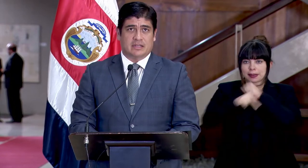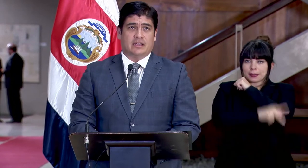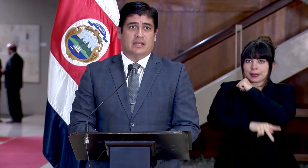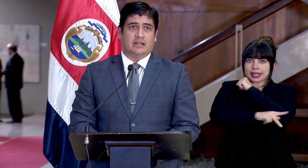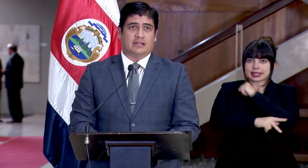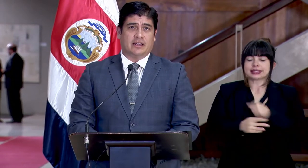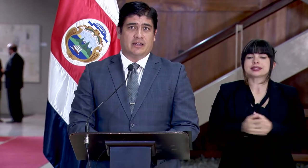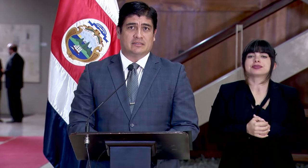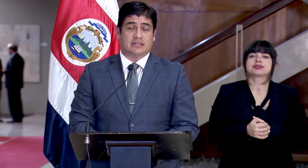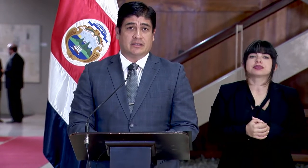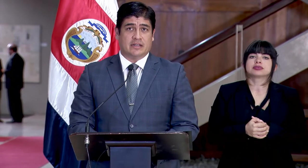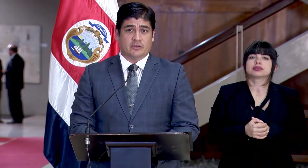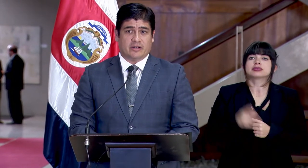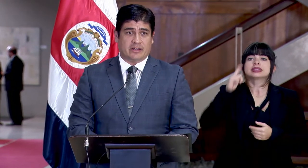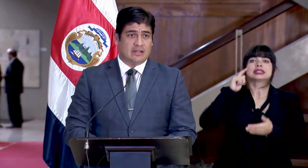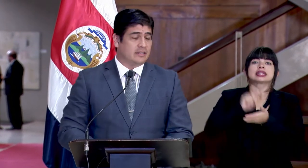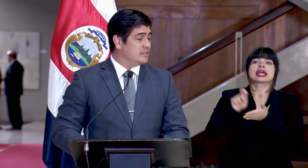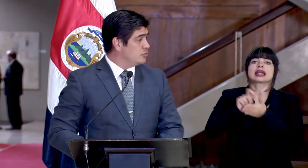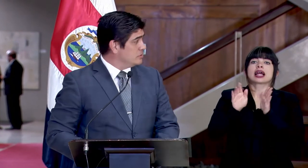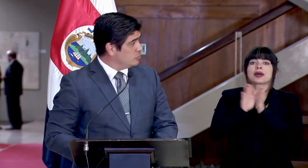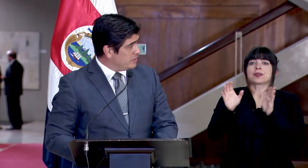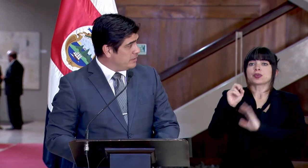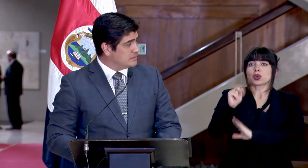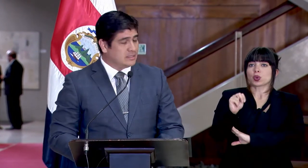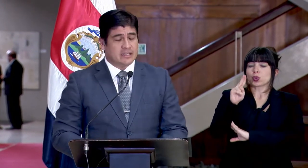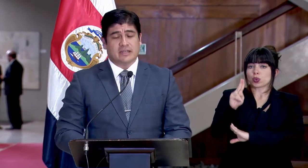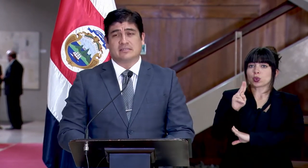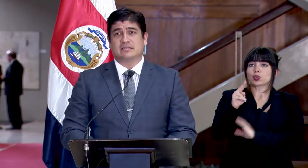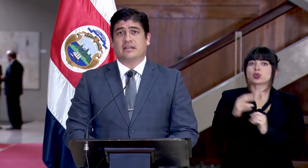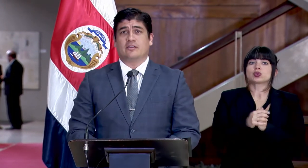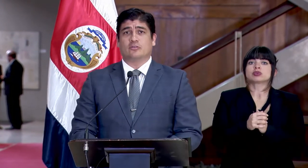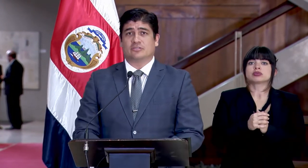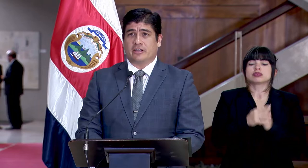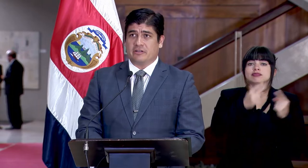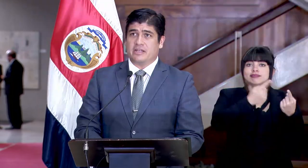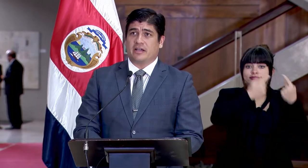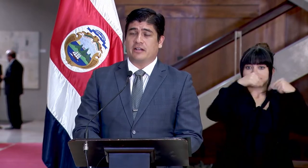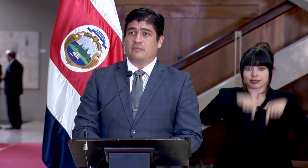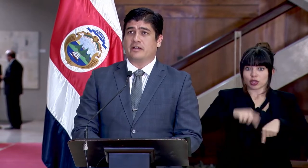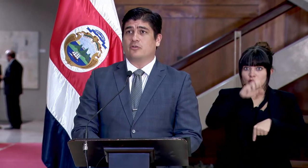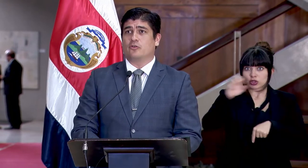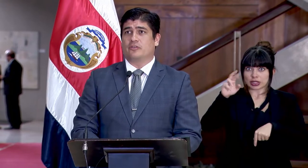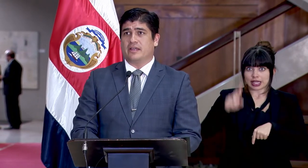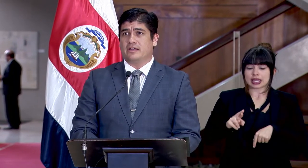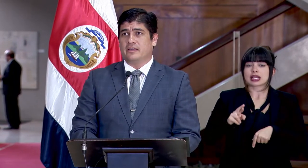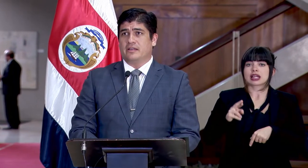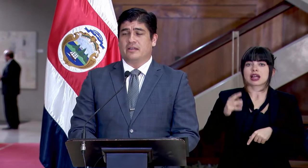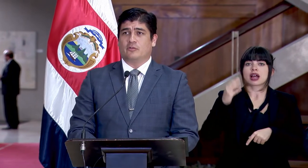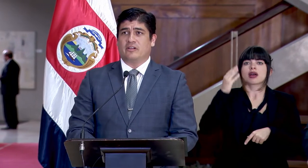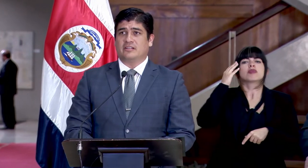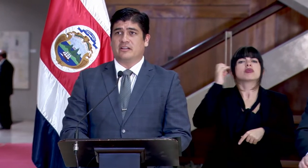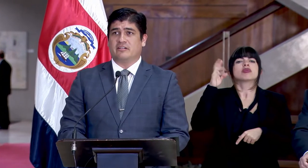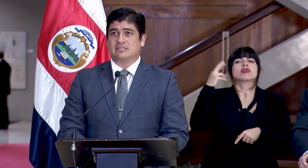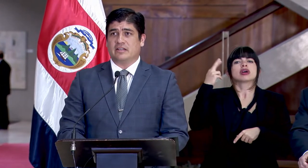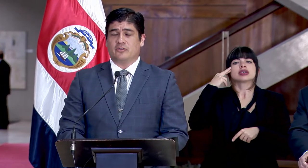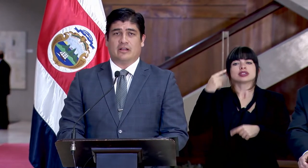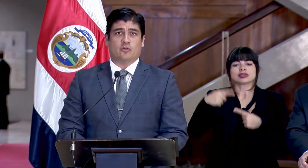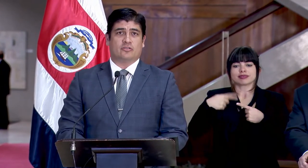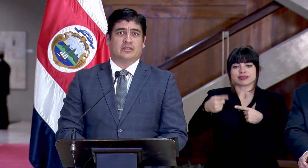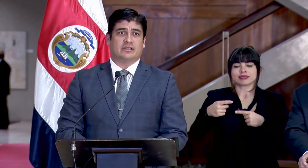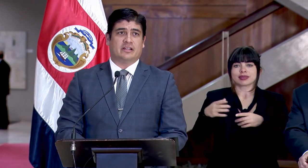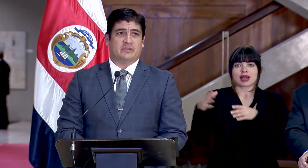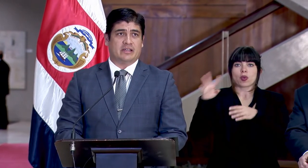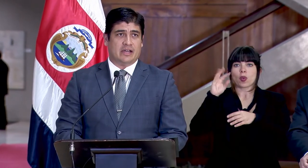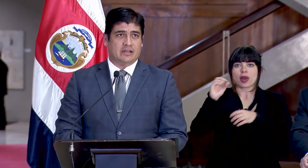país. El que el secretario general de Naciones Unidas esté en Costa Rica en el marco del 40 aniversario